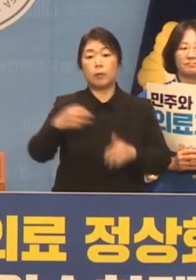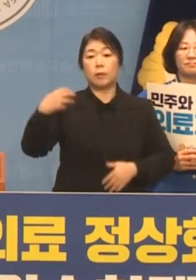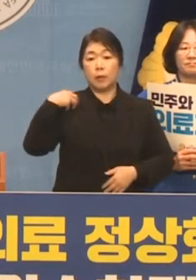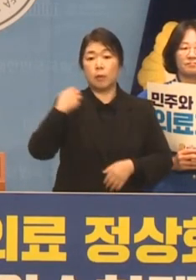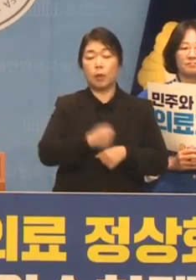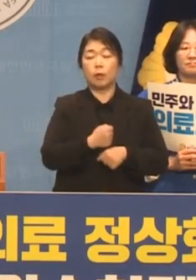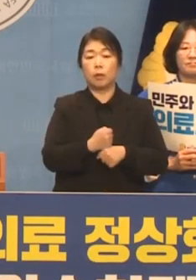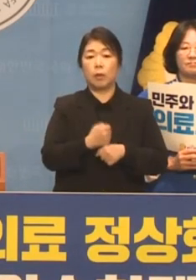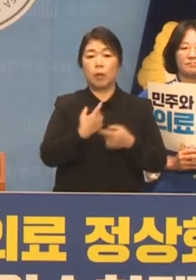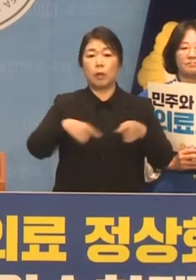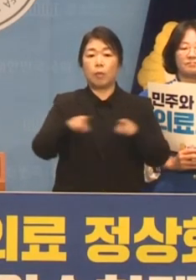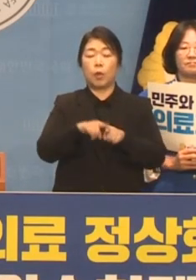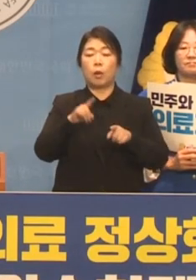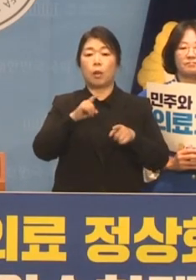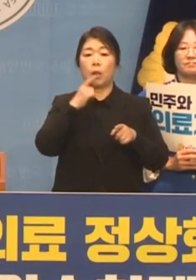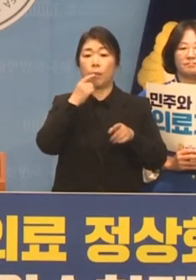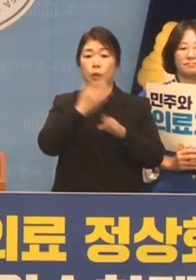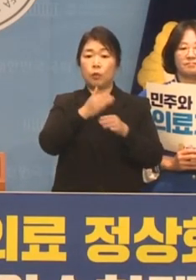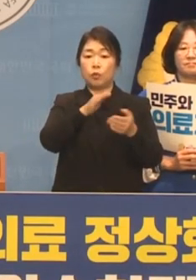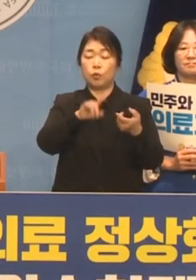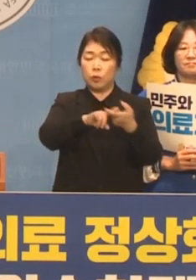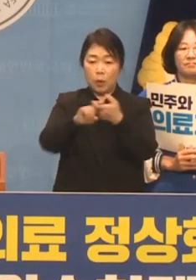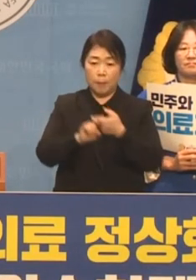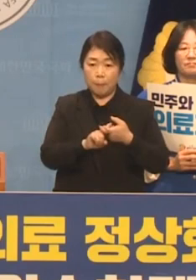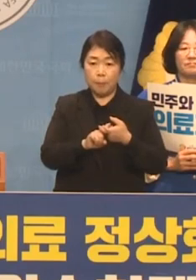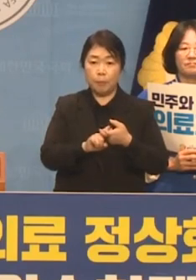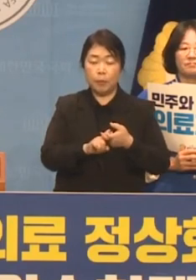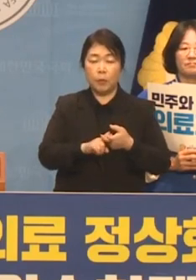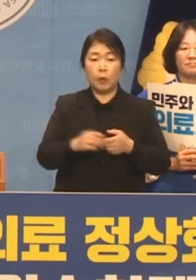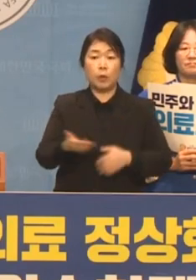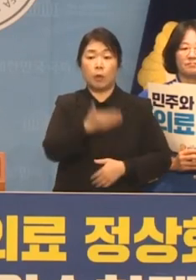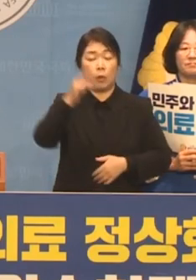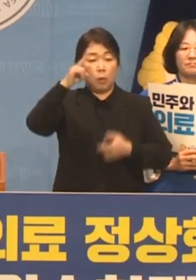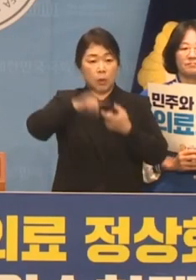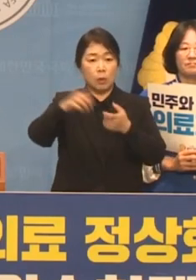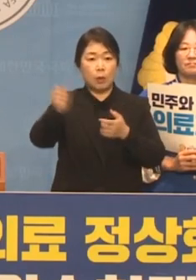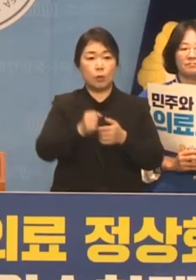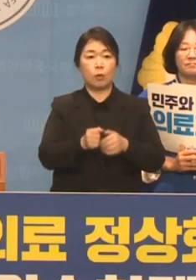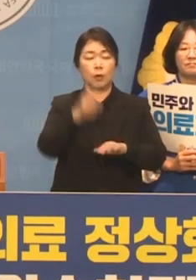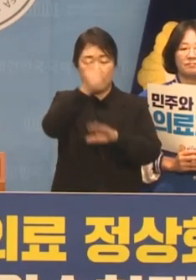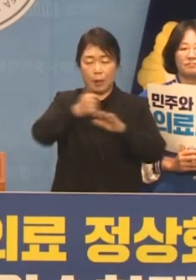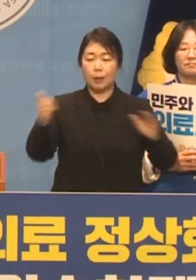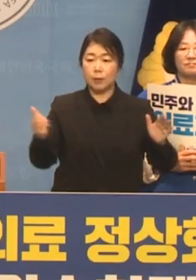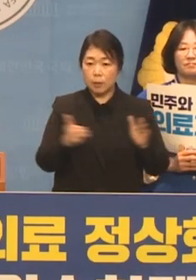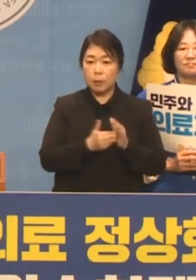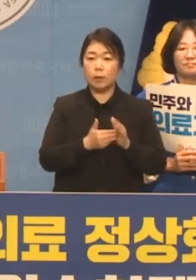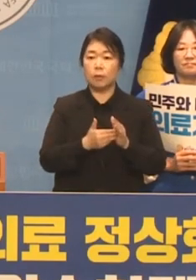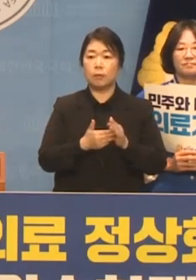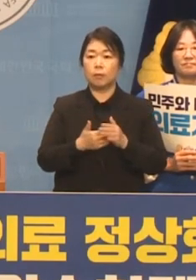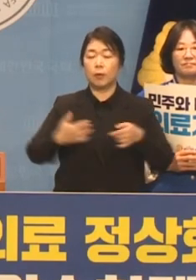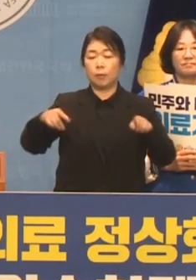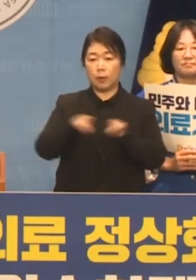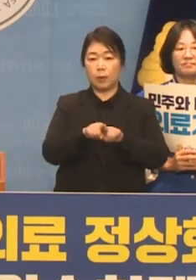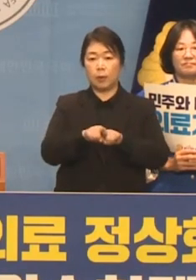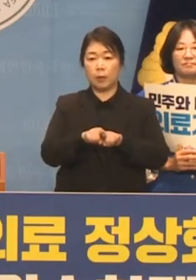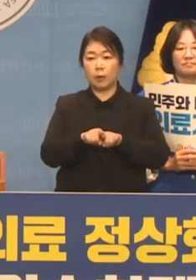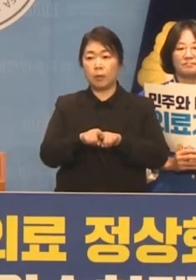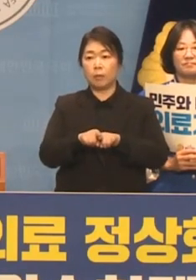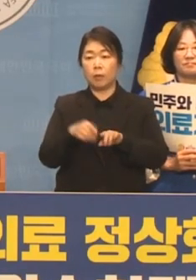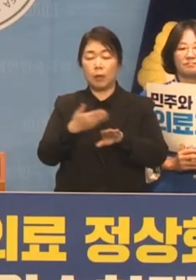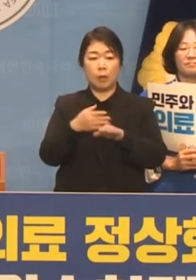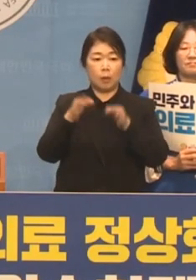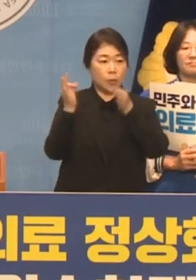더불어 민주연합 여러분들 관심을 가지고 끝까지 따라서 어 다른데